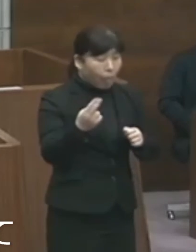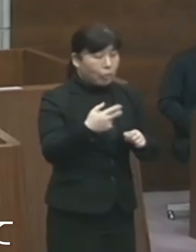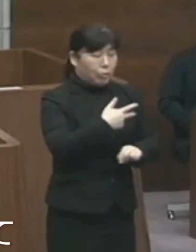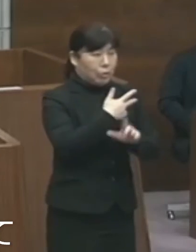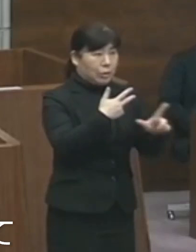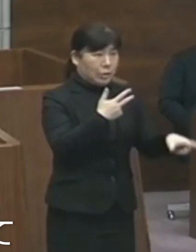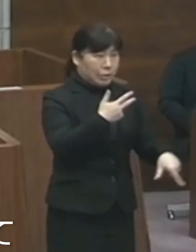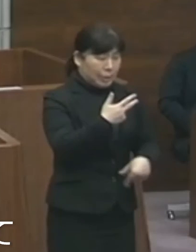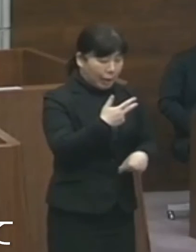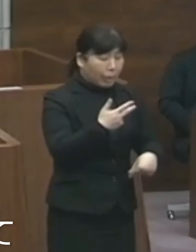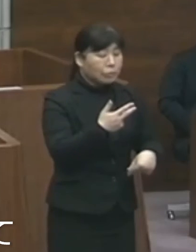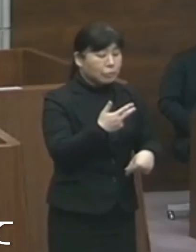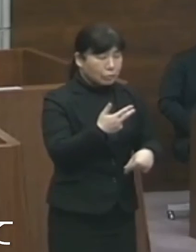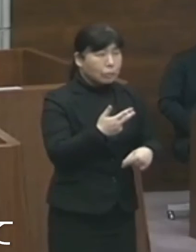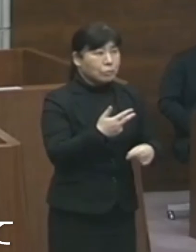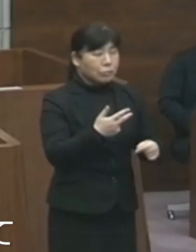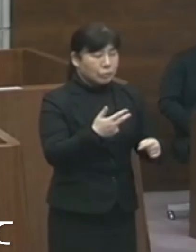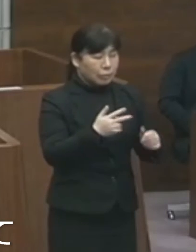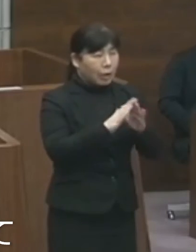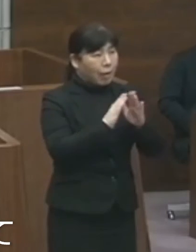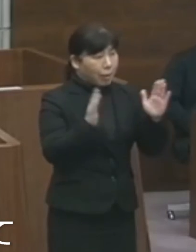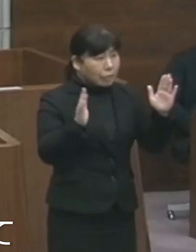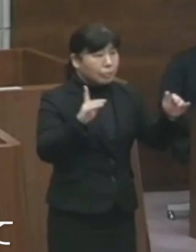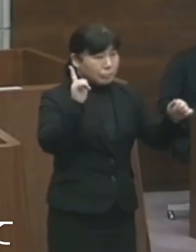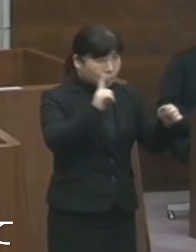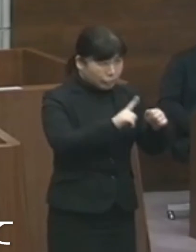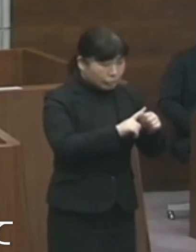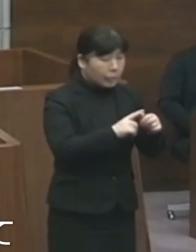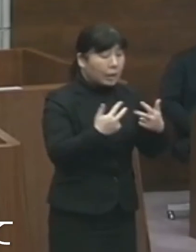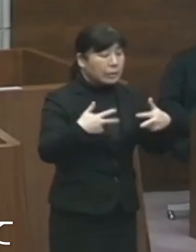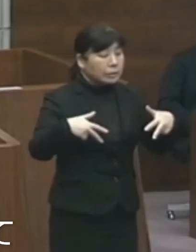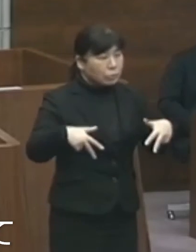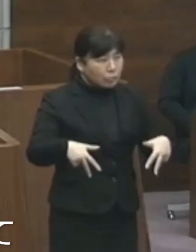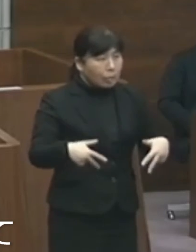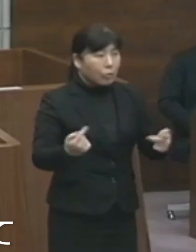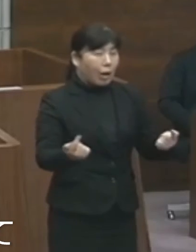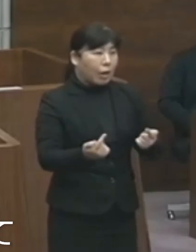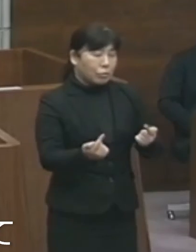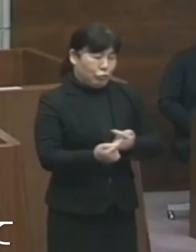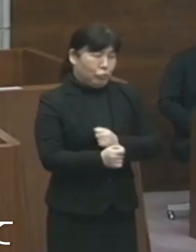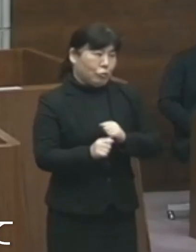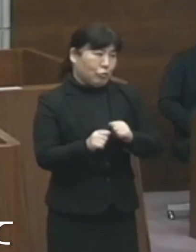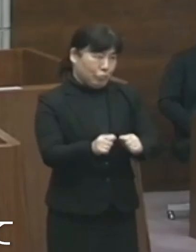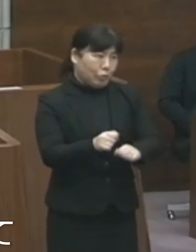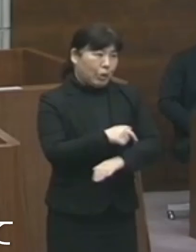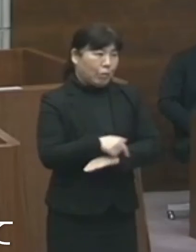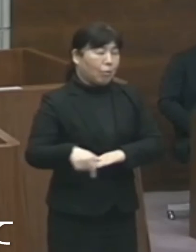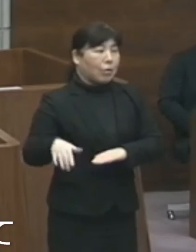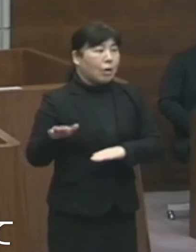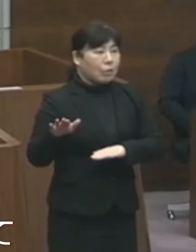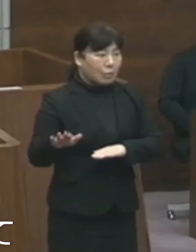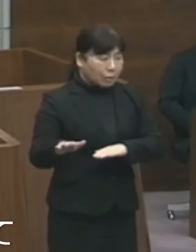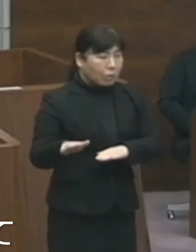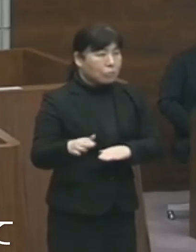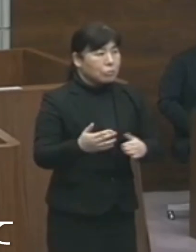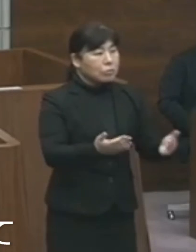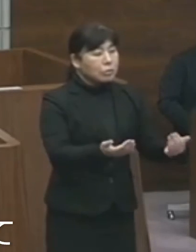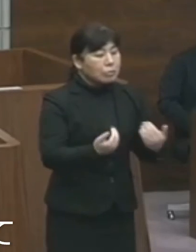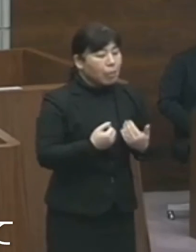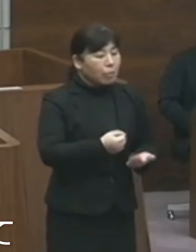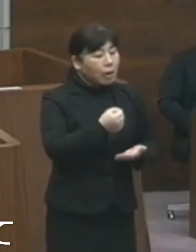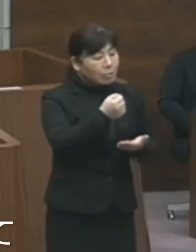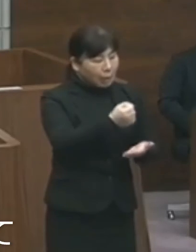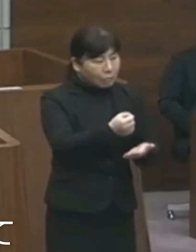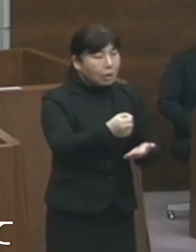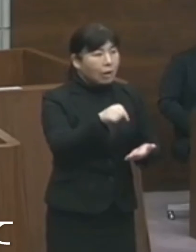し、システム改修を行う所存でございます。続いて2点目、必要な財源についてでございますが、